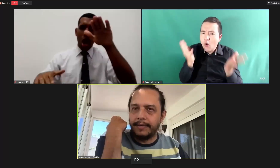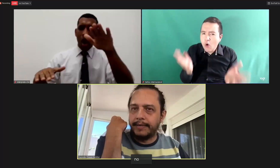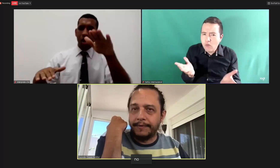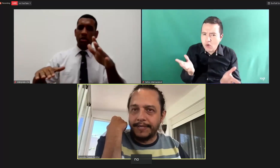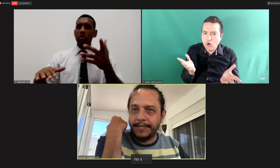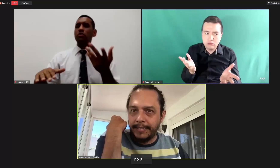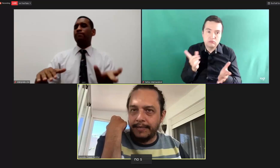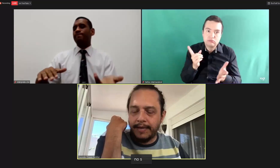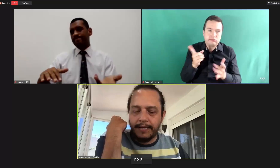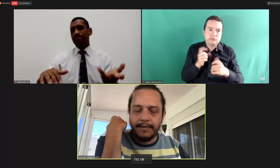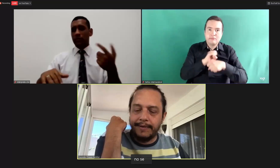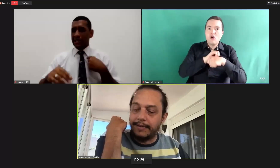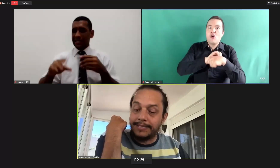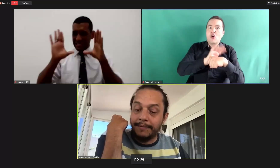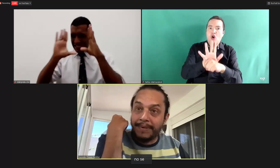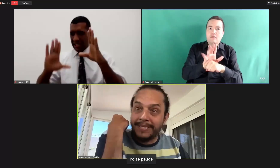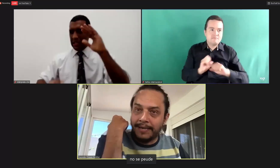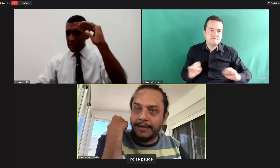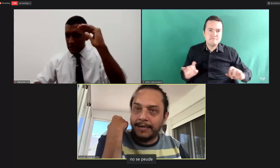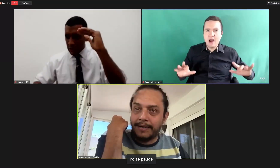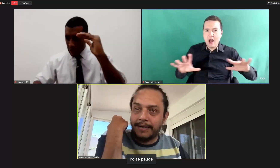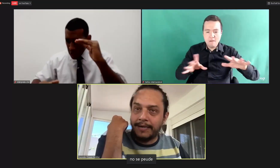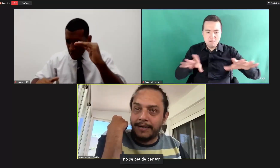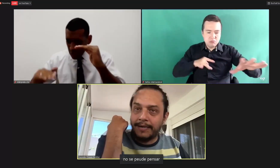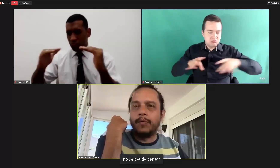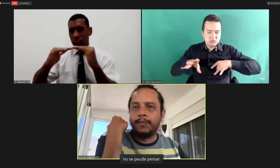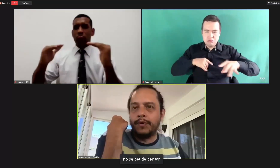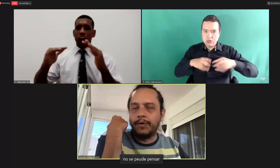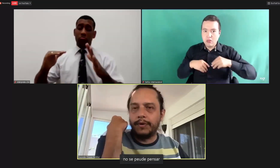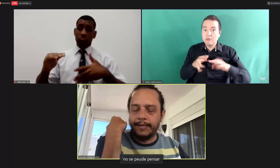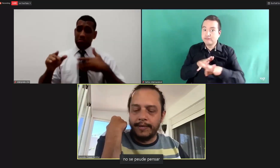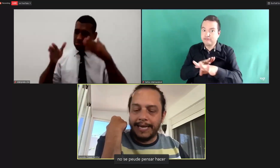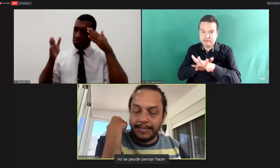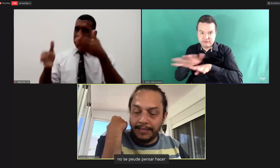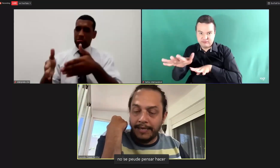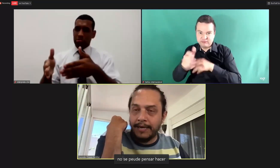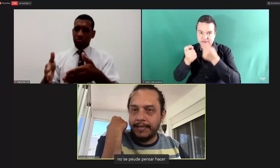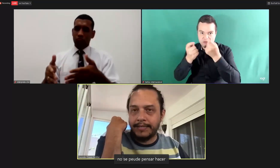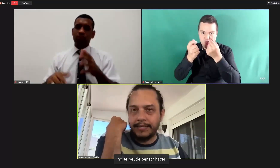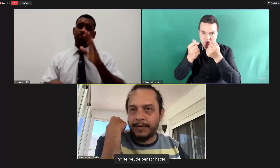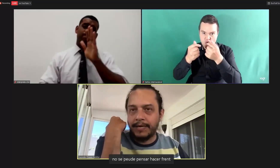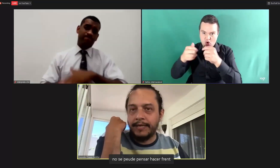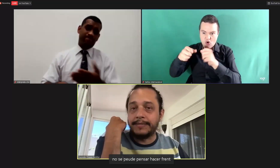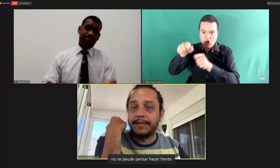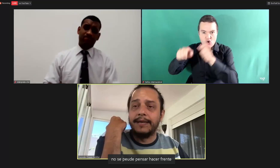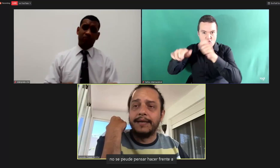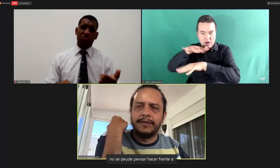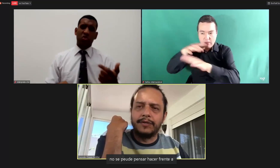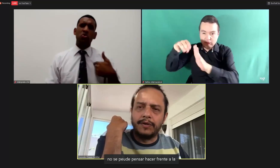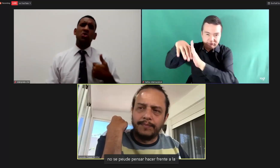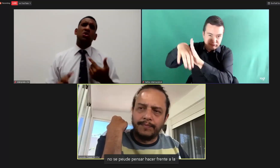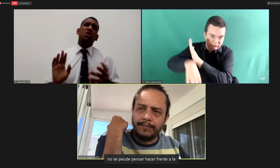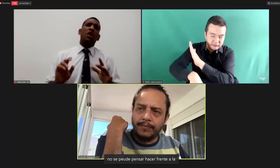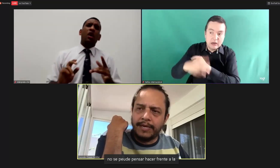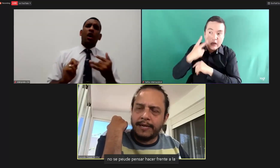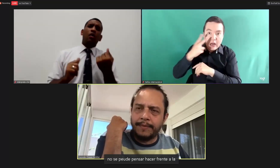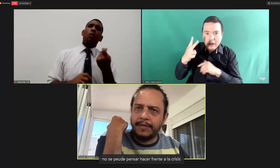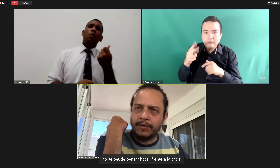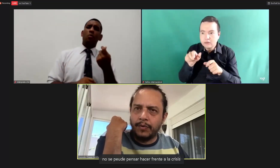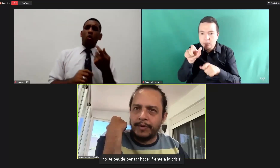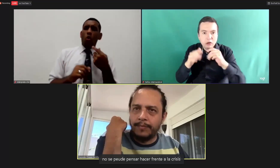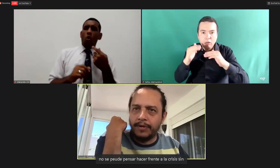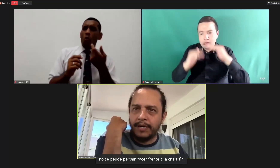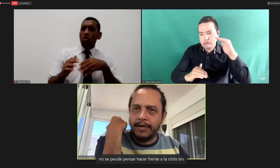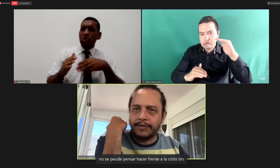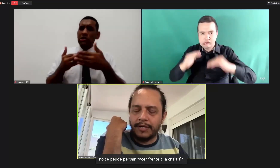que se avecina sin pensar en cómo atender a las desigualdades. Y lo dijo muy